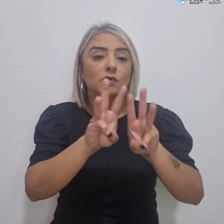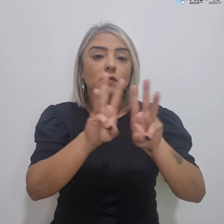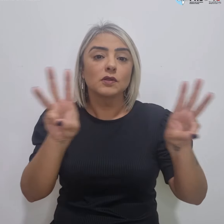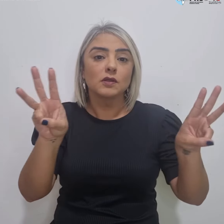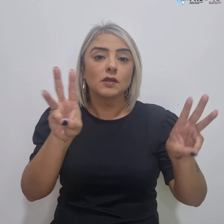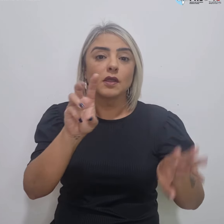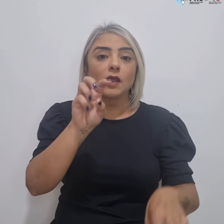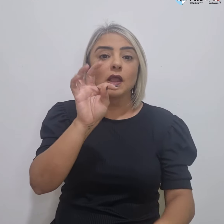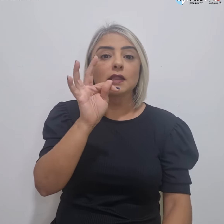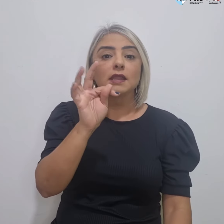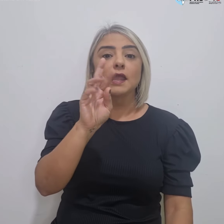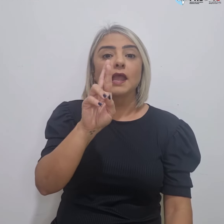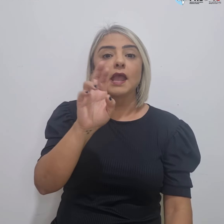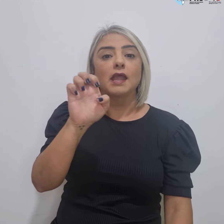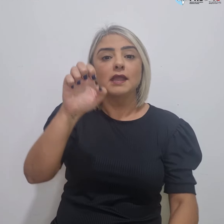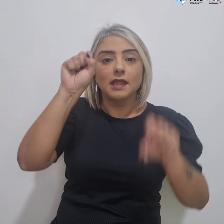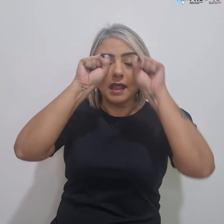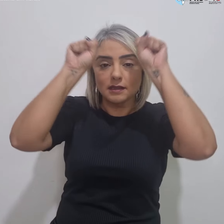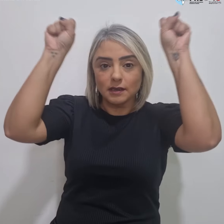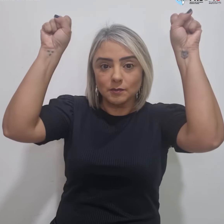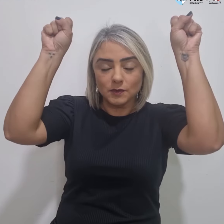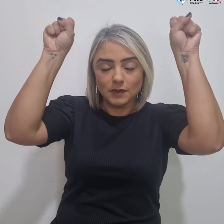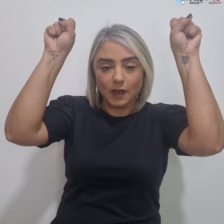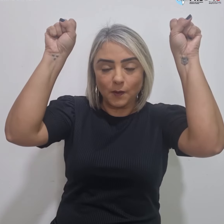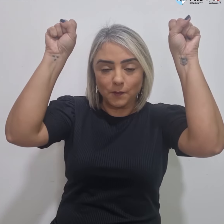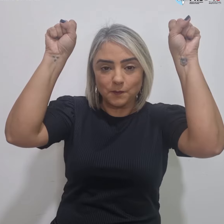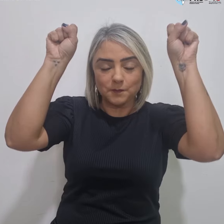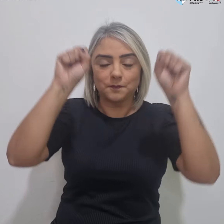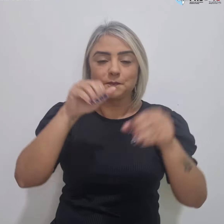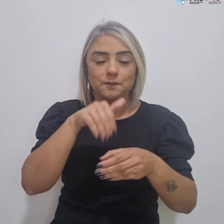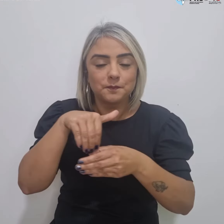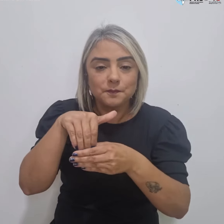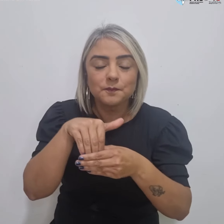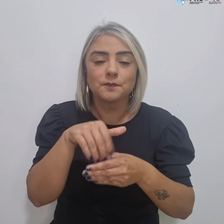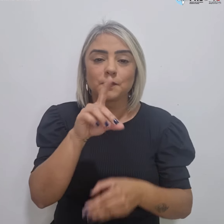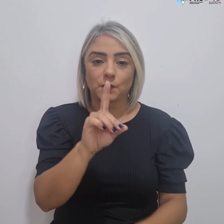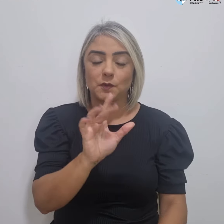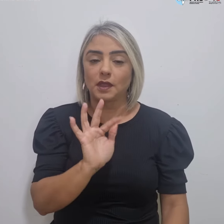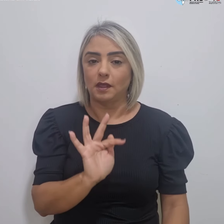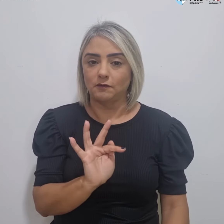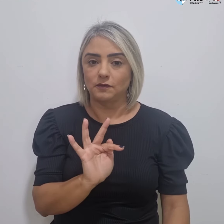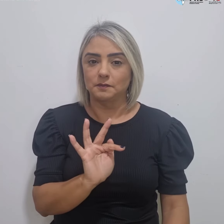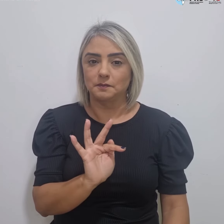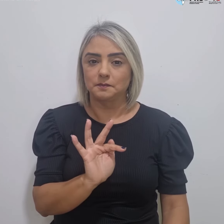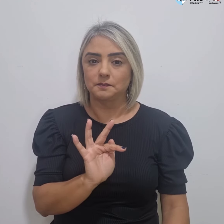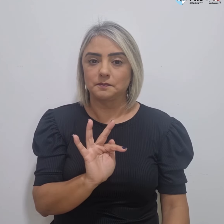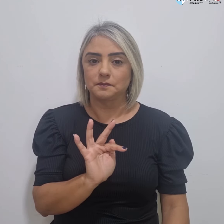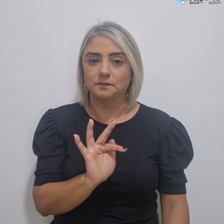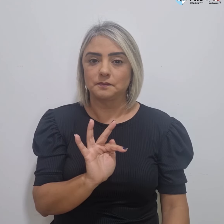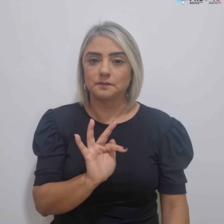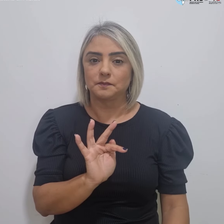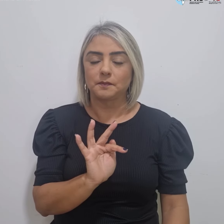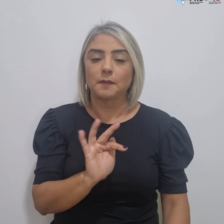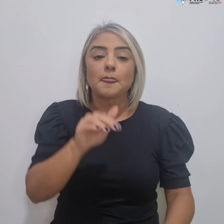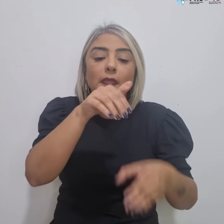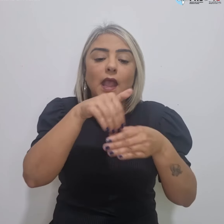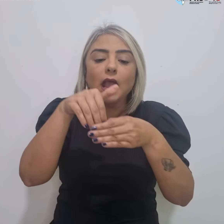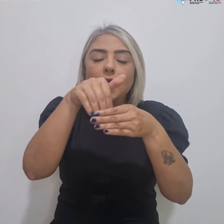TREDF, Tribunal Regional Eleitoral do Distrito Federal. As eleições gerais